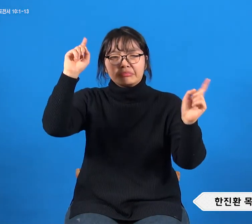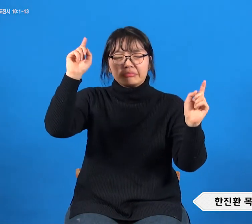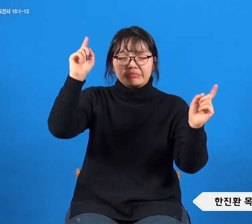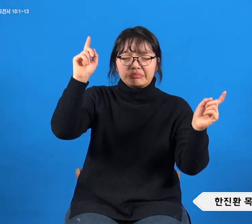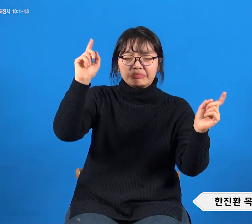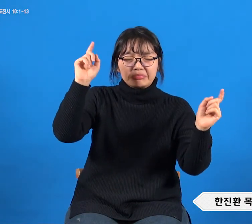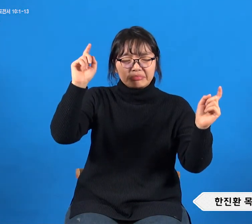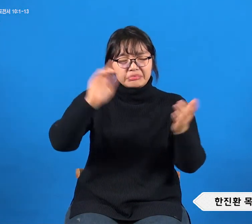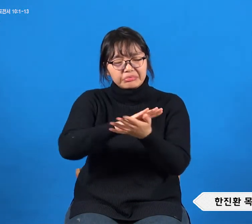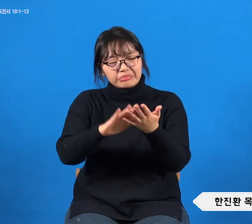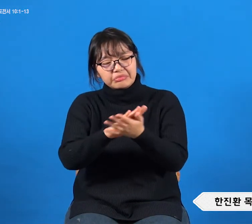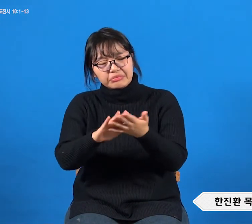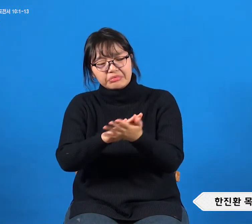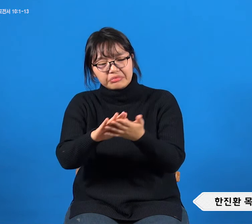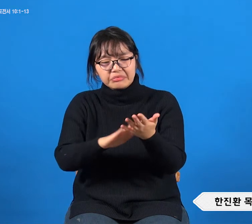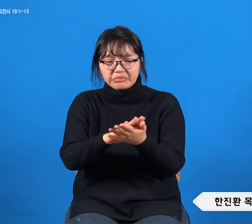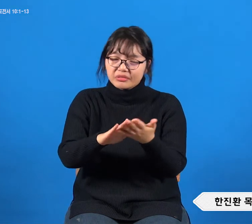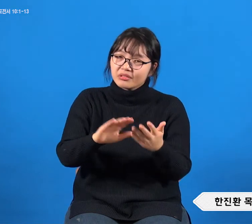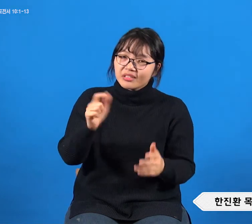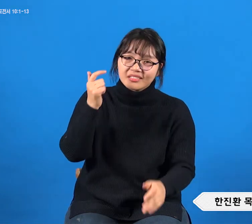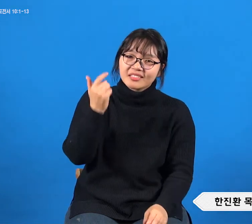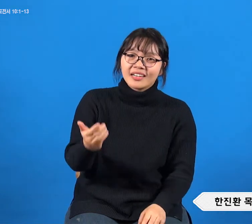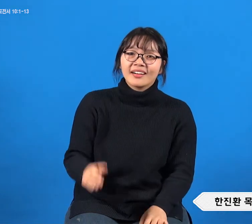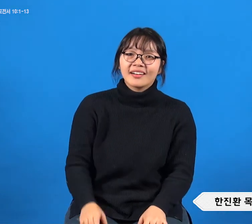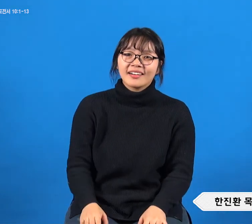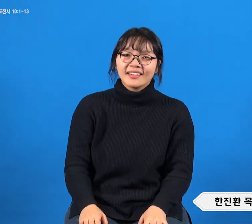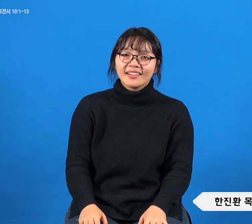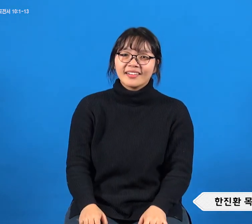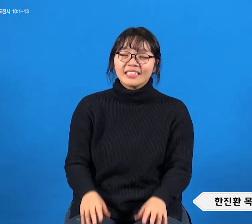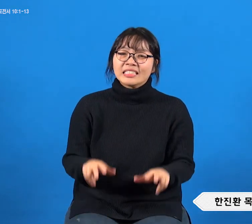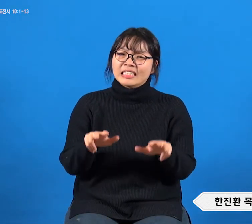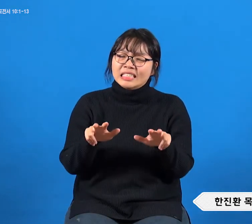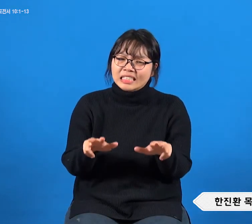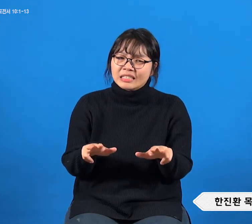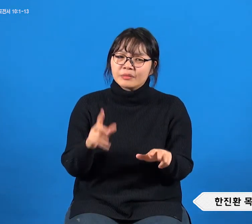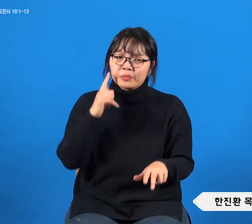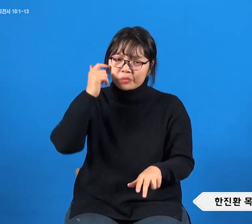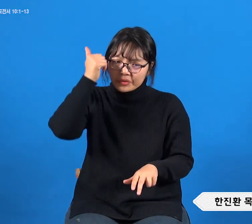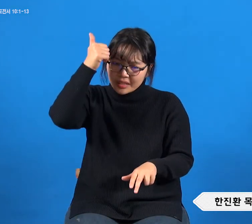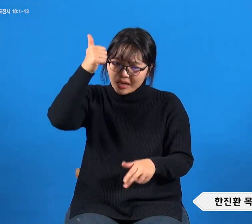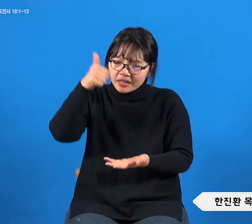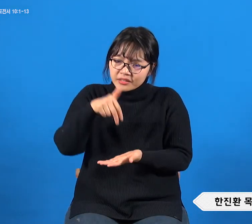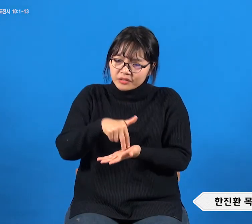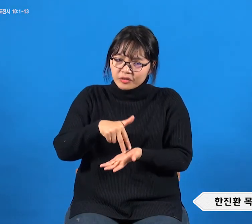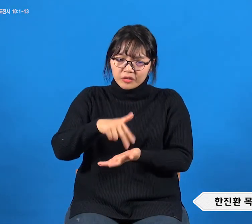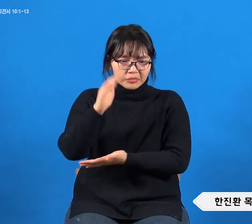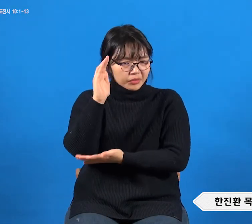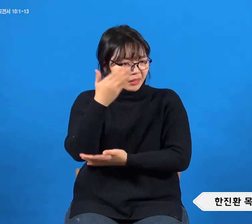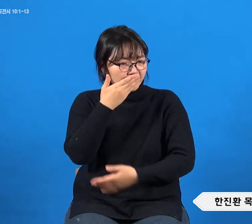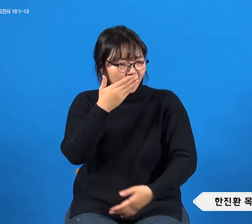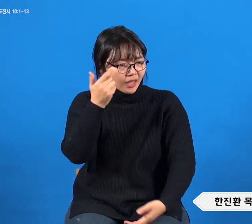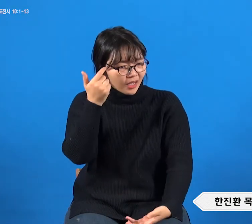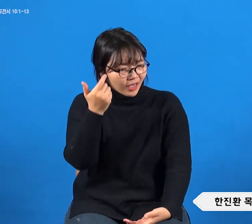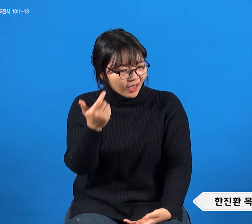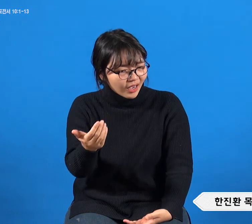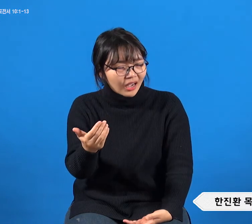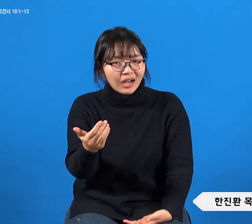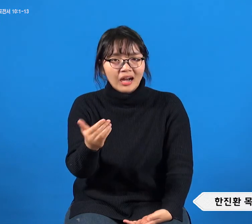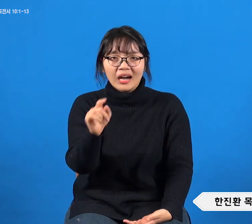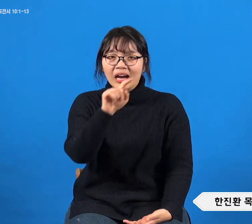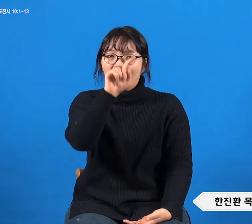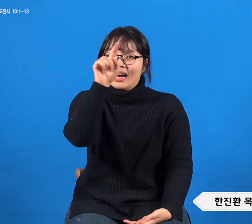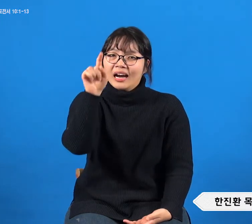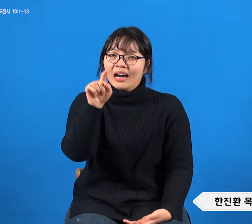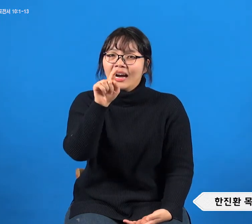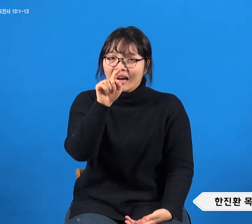뒷골목을 배회하고 그런 정도까지는 아니었겠지만은, 그럼 내가 지금쯤 뭘 하고 있을까, 뭐 내 인생이 어떻게 됐을까 생각하면